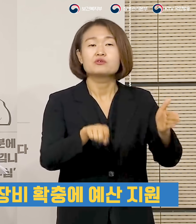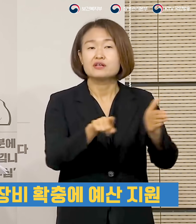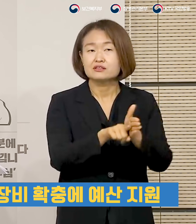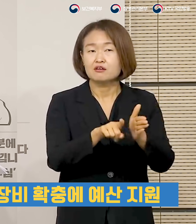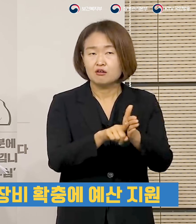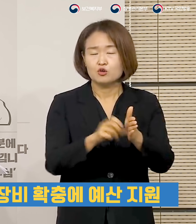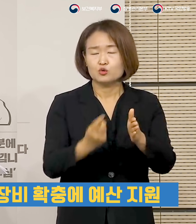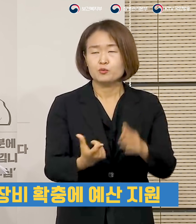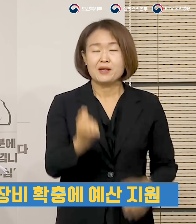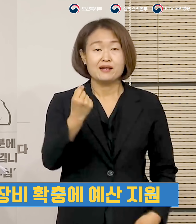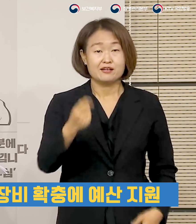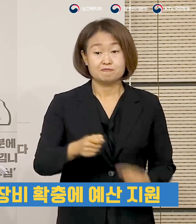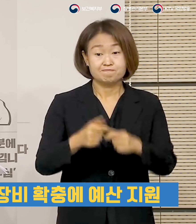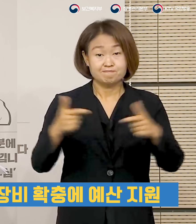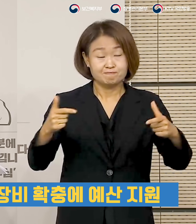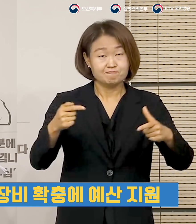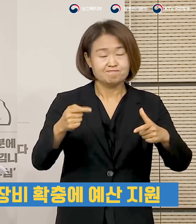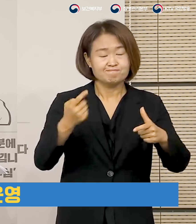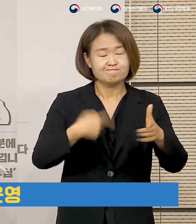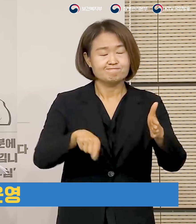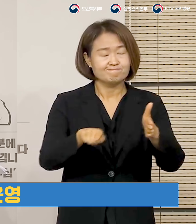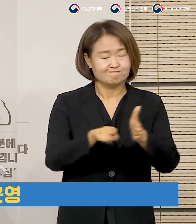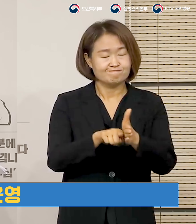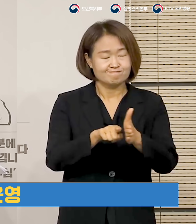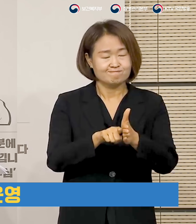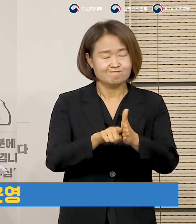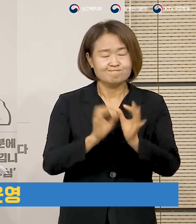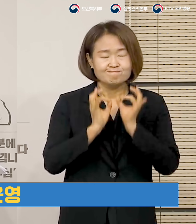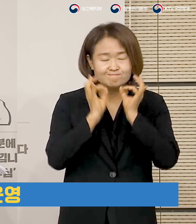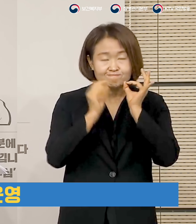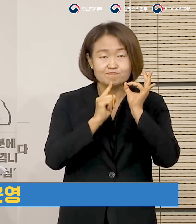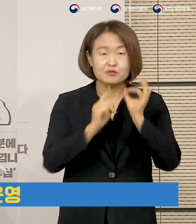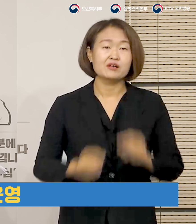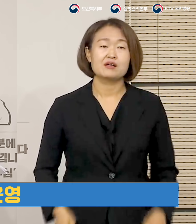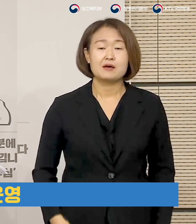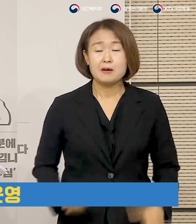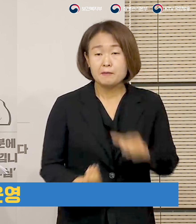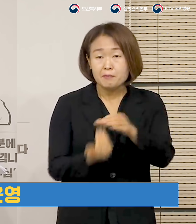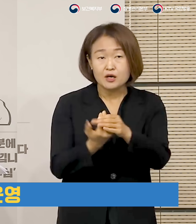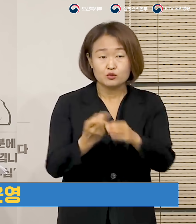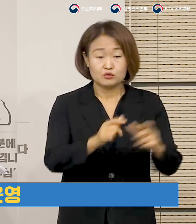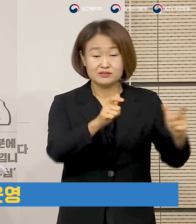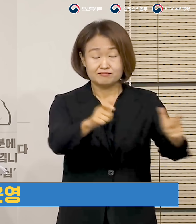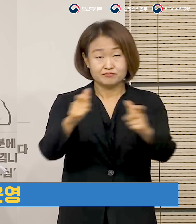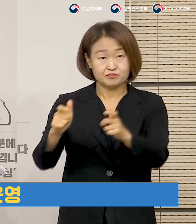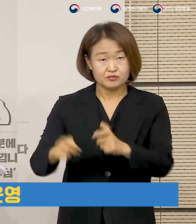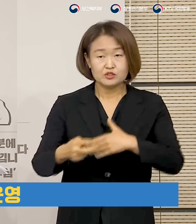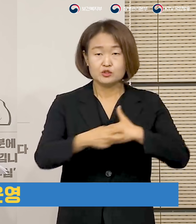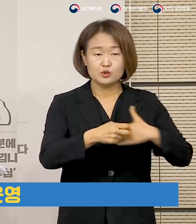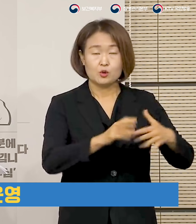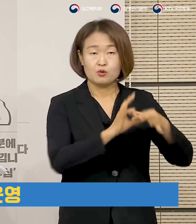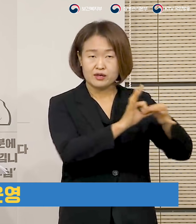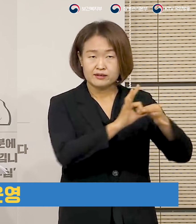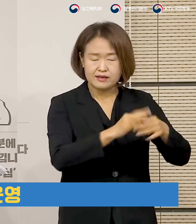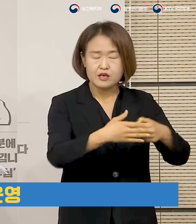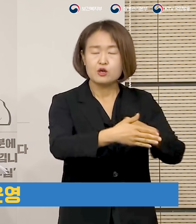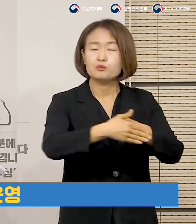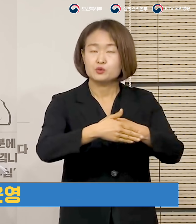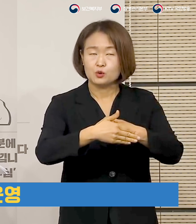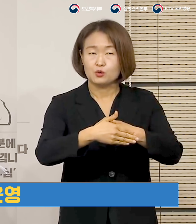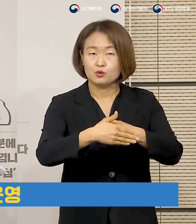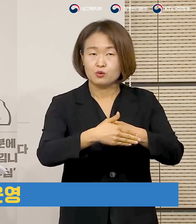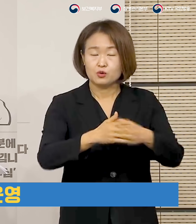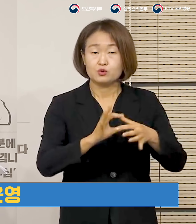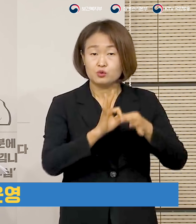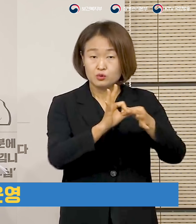신속히 확대할 수 있도록 하였습니다. 발생 초기부터 각 지자체와 의료기관의 적극적인 협조를 통해